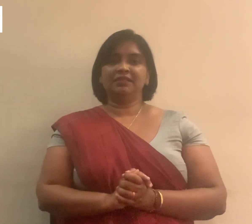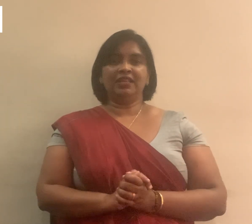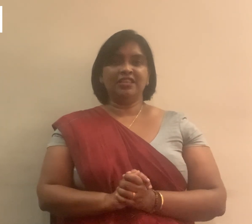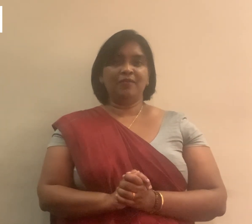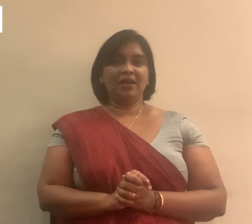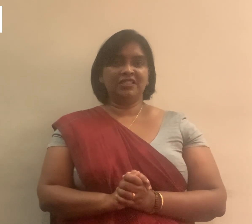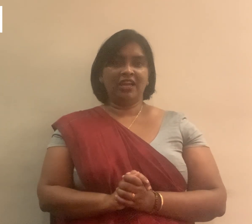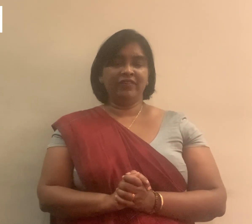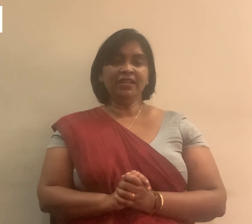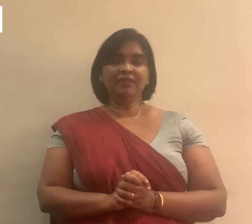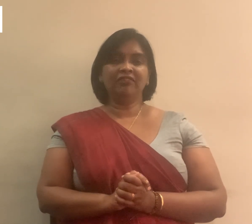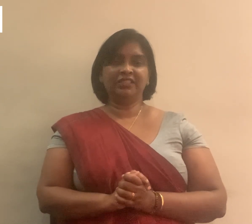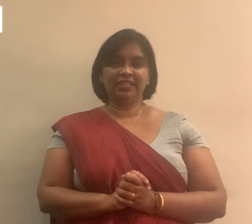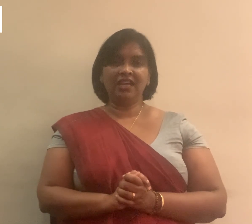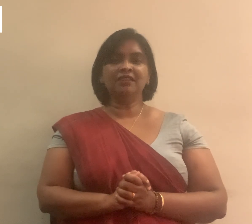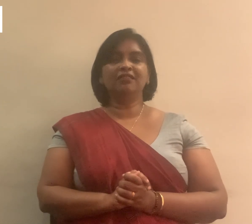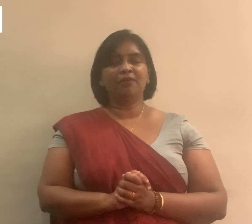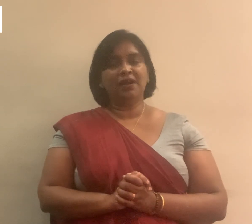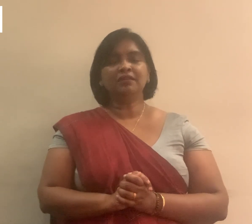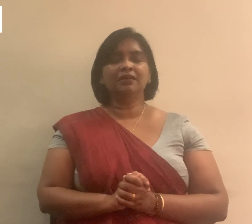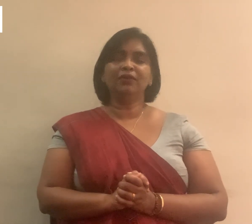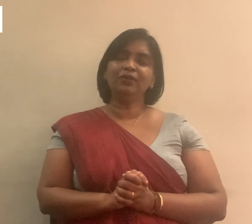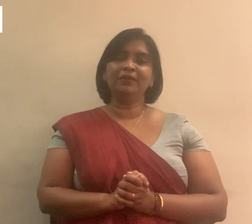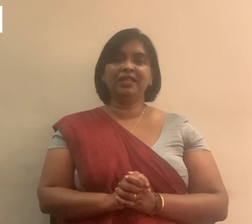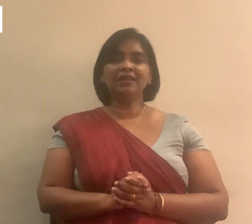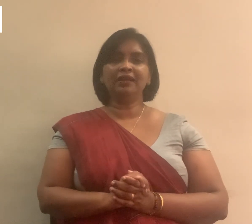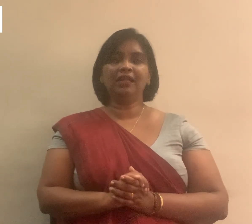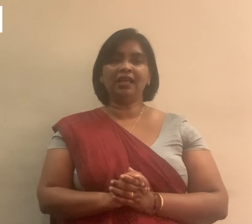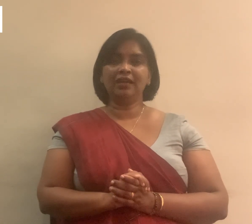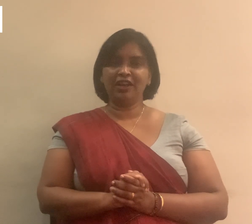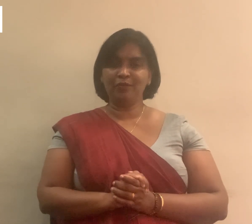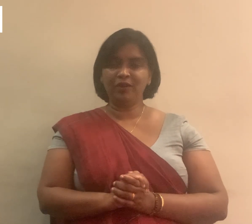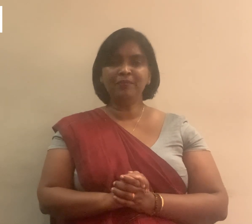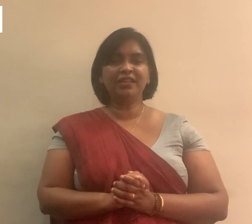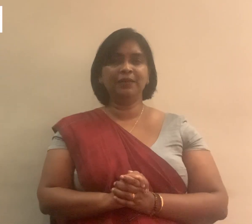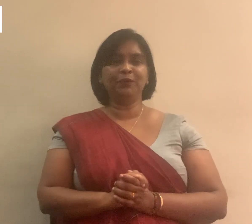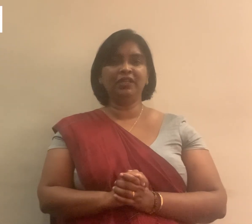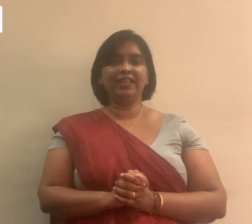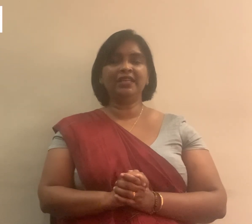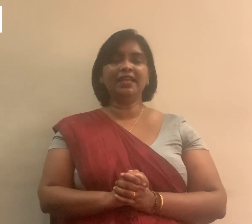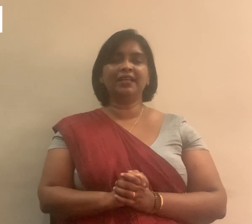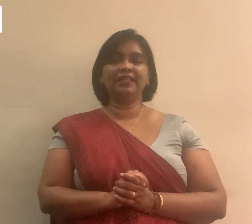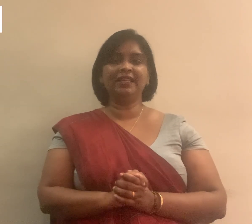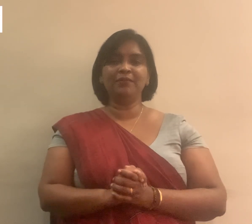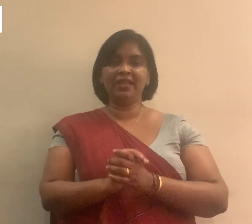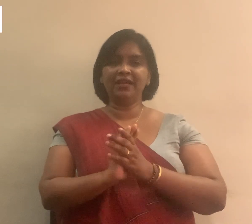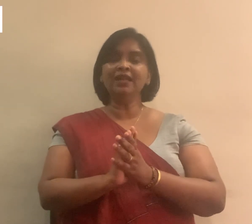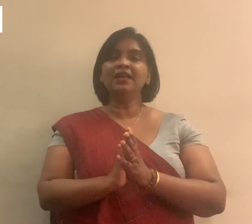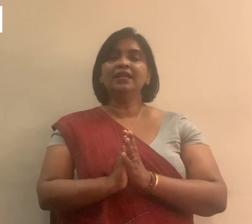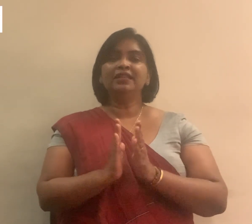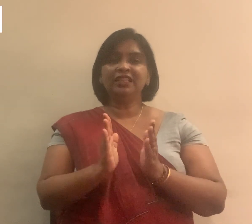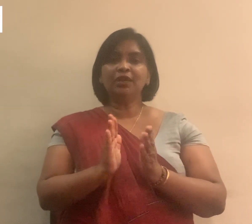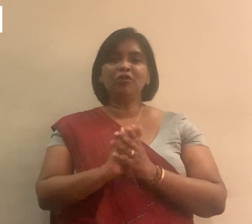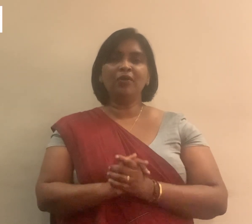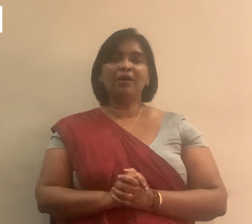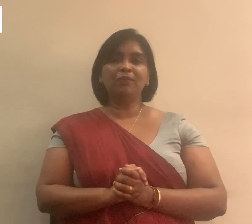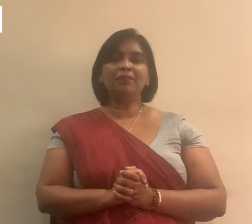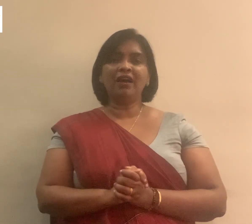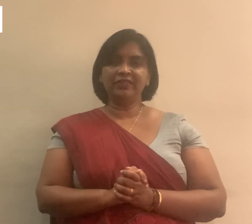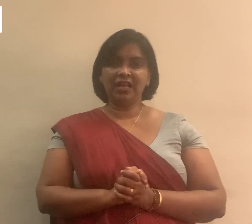සංඥා භාෂාවෙන් වචනයක් ගමක් ඕනම දෙයක් කතා කරන්න පුළුවන් බිහිරි පුද්ගලයෙක් එක්ක. ඉතින් මේක නිතරම ඔබ භාවිතා